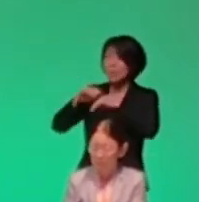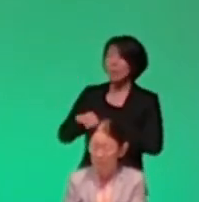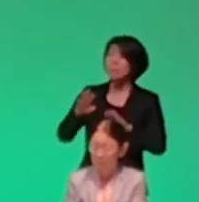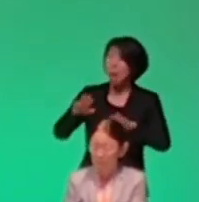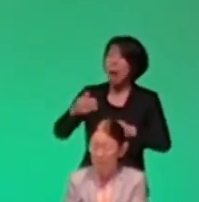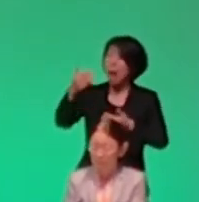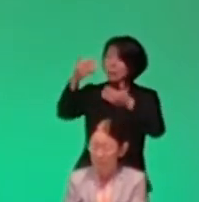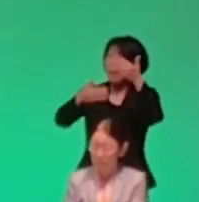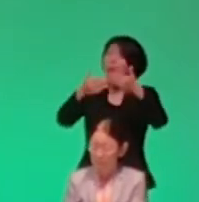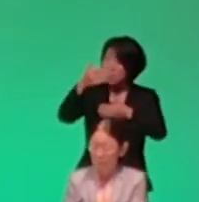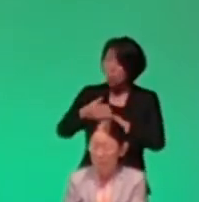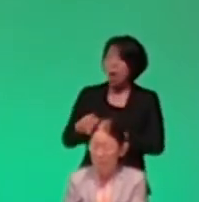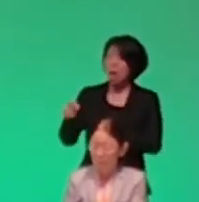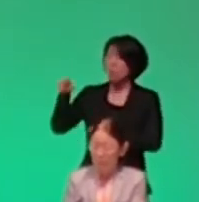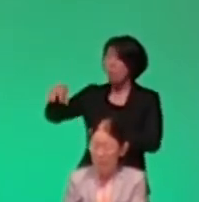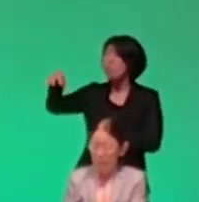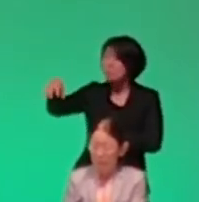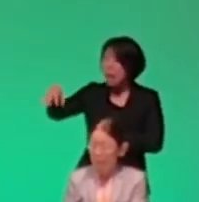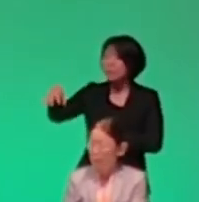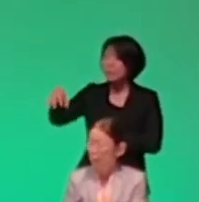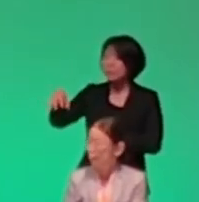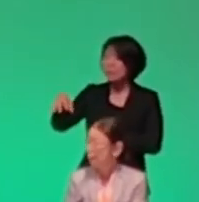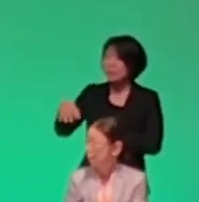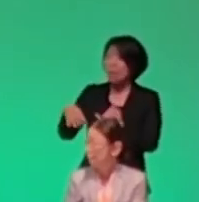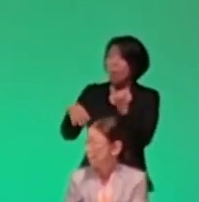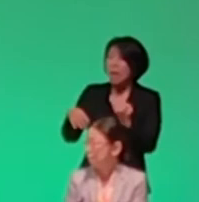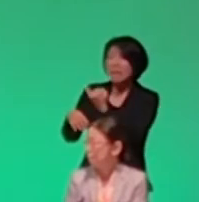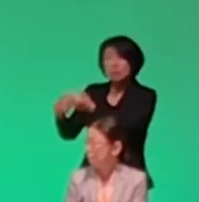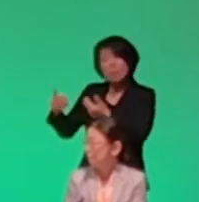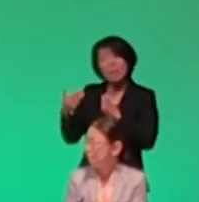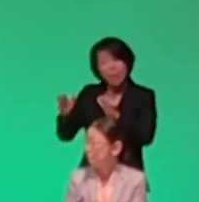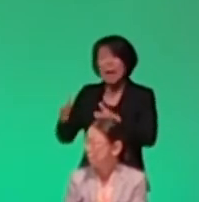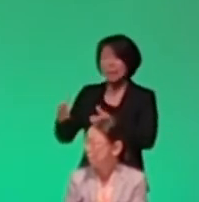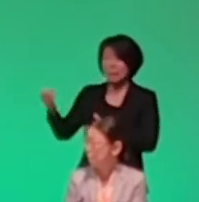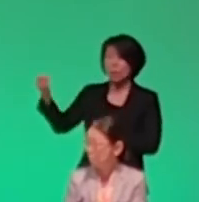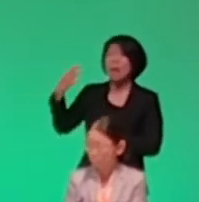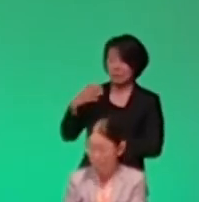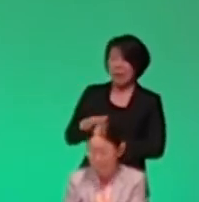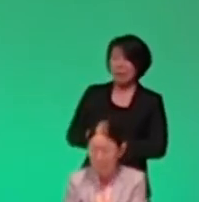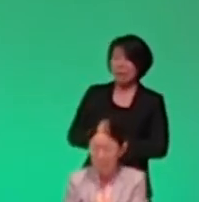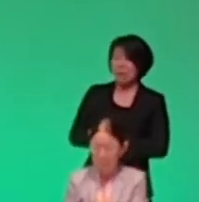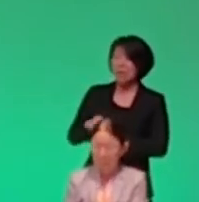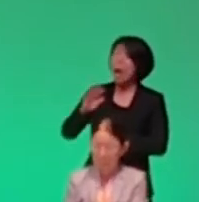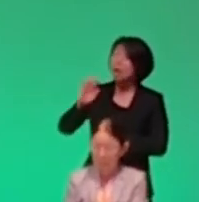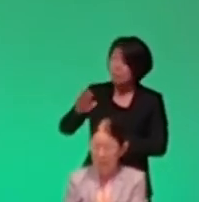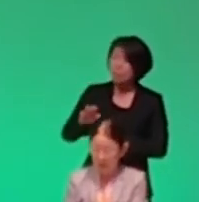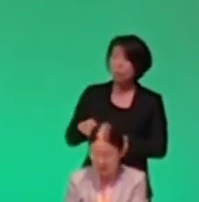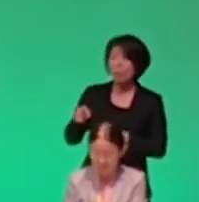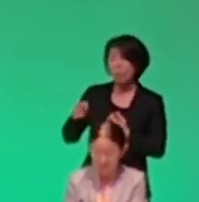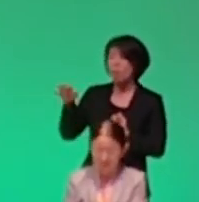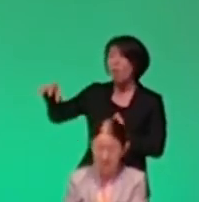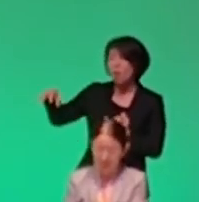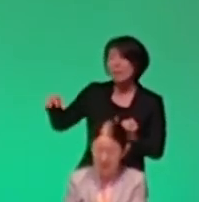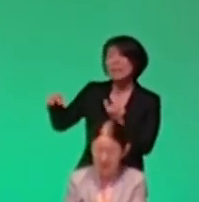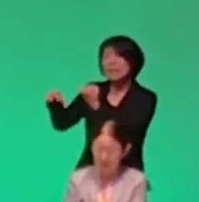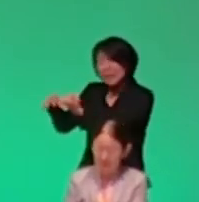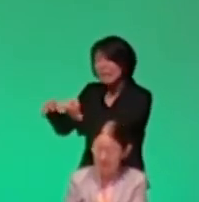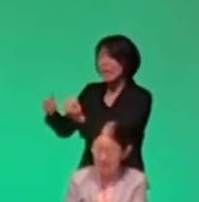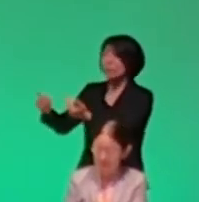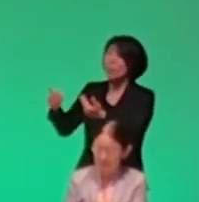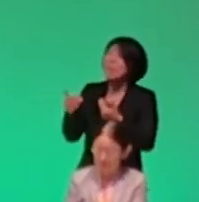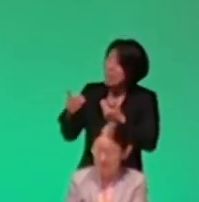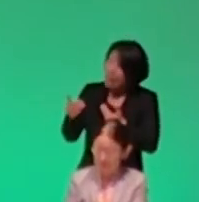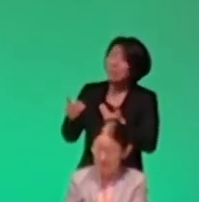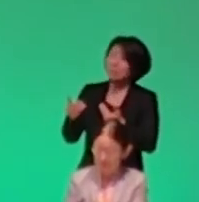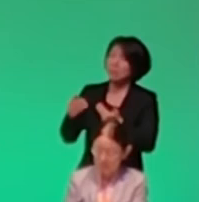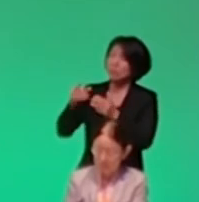ないっていう女性の意見があったけれども、それをしなければ生きていけないっていうシチュエーションも実際はあるんですよ、